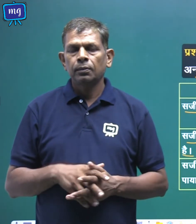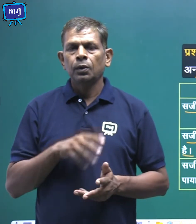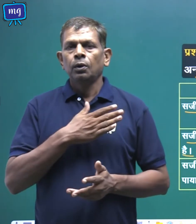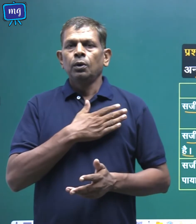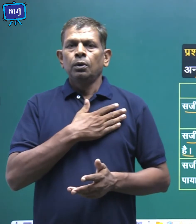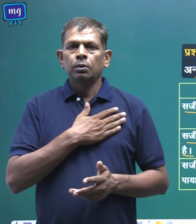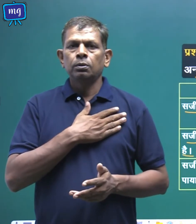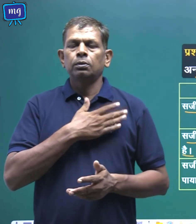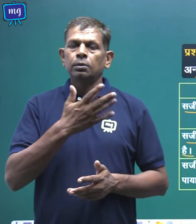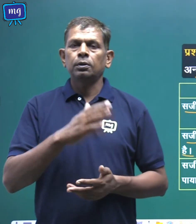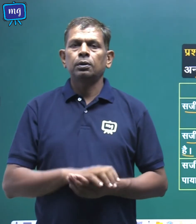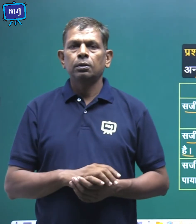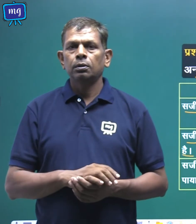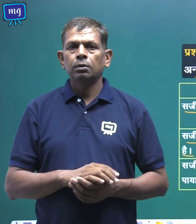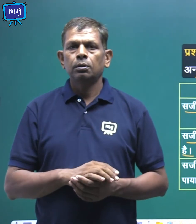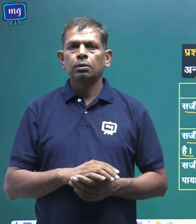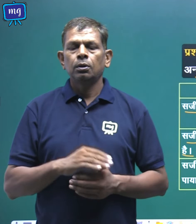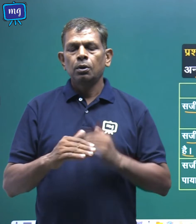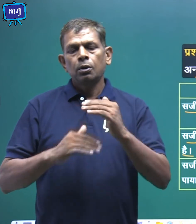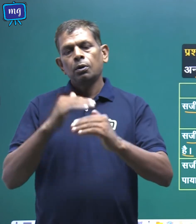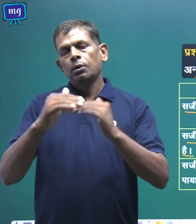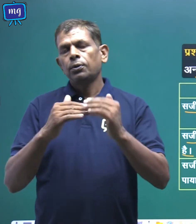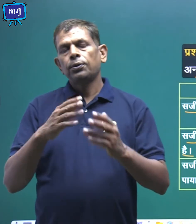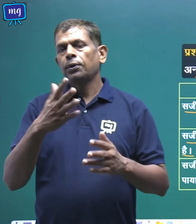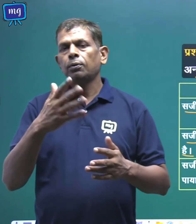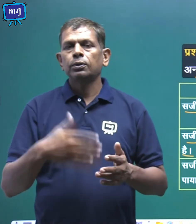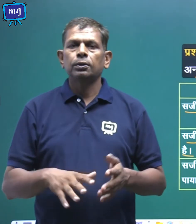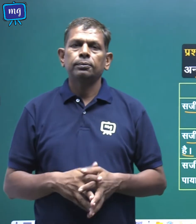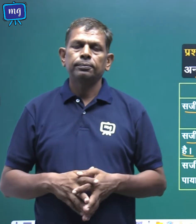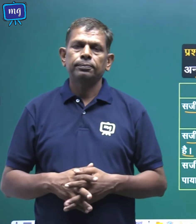निर्जीव में वृद्धि नहीं होती है।